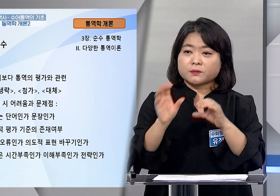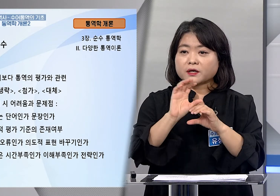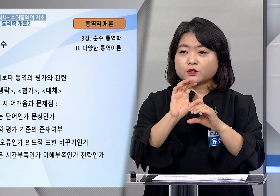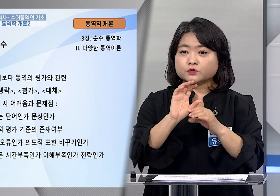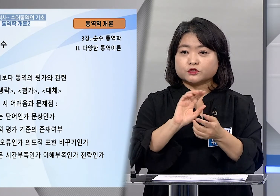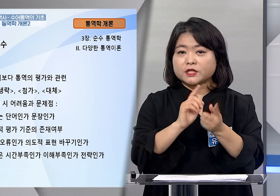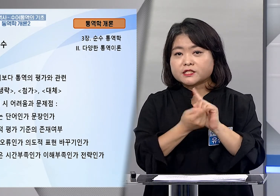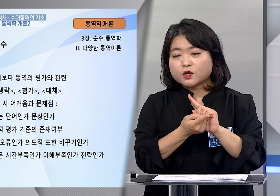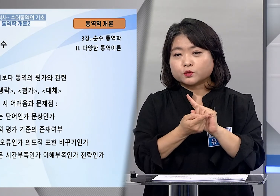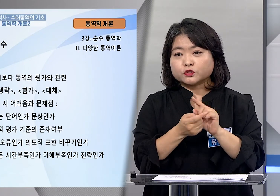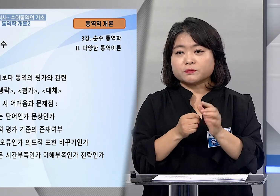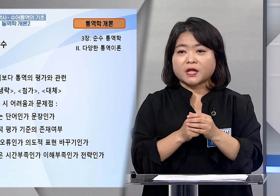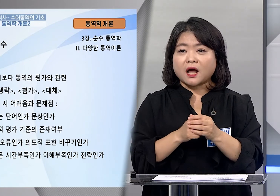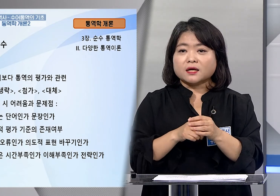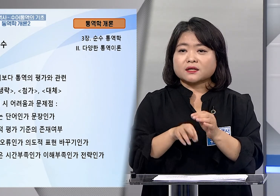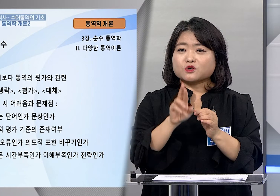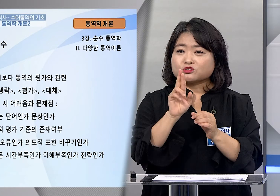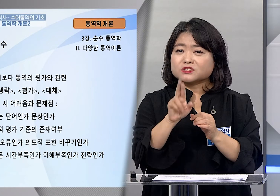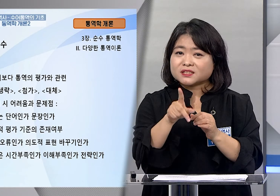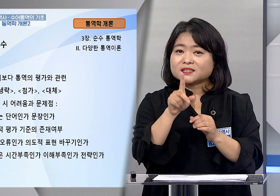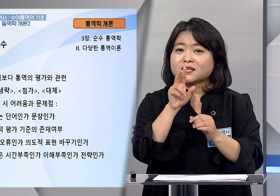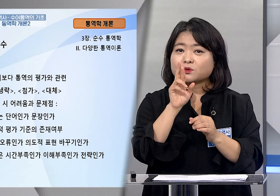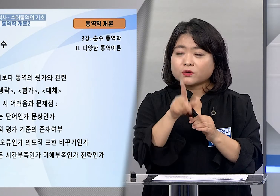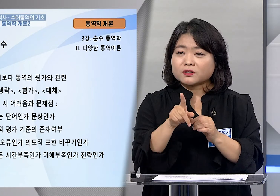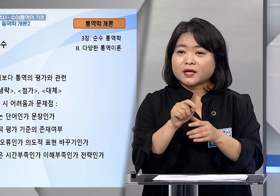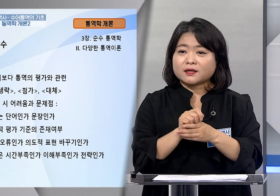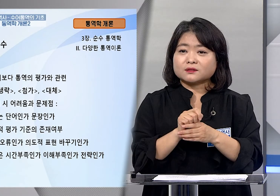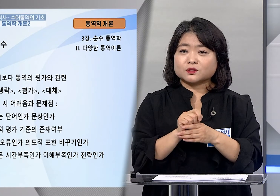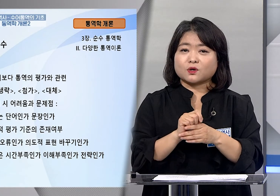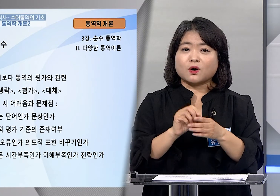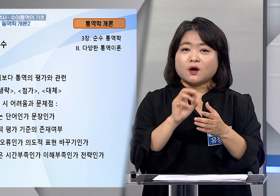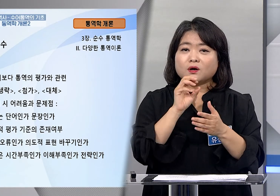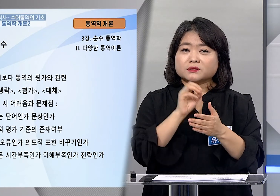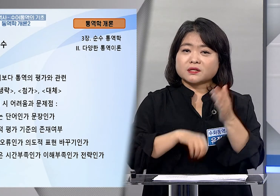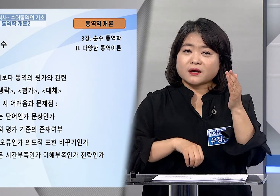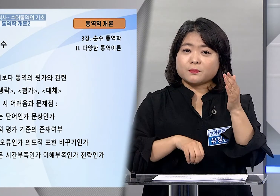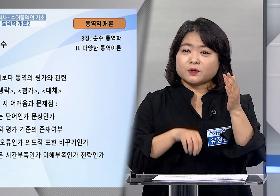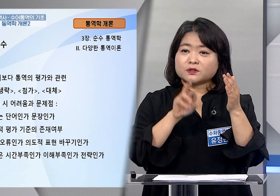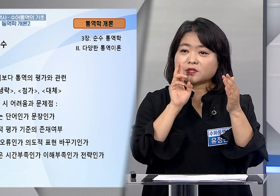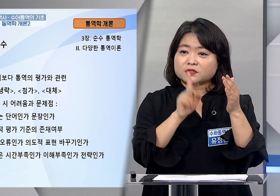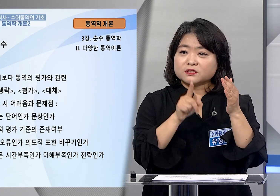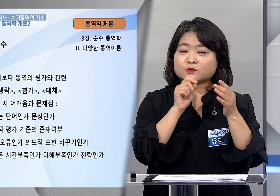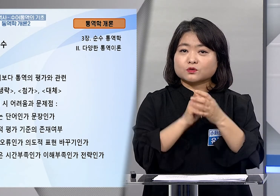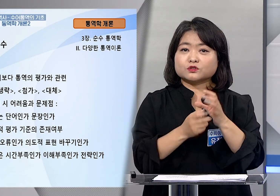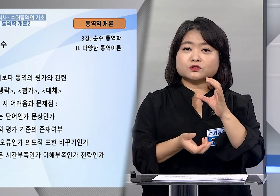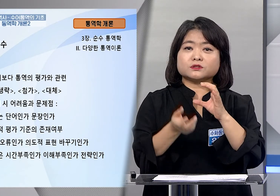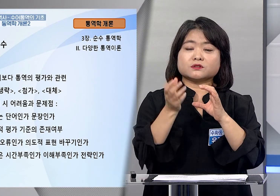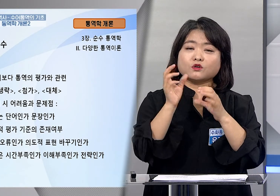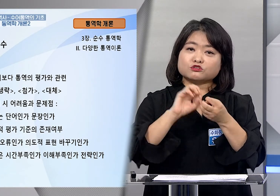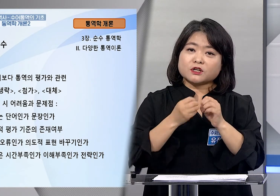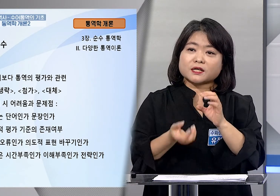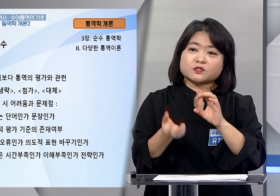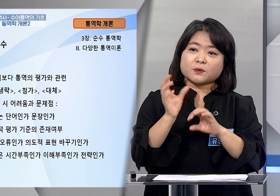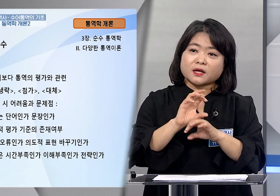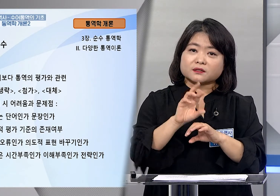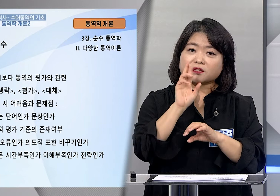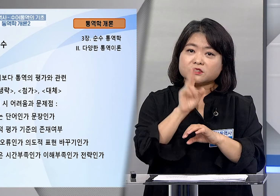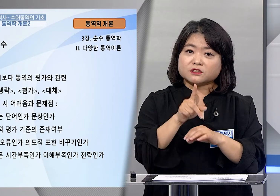첨가의 오류, 대체의 오류입니다. 결국은 틀리게 통역을 한다는 거죠. 생략해버리는 게 틀리는 거고 엉뚱하게 첨가하는 게 틀리는